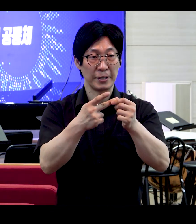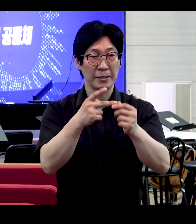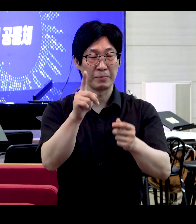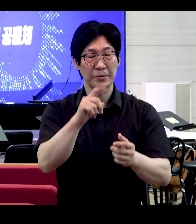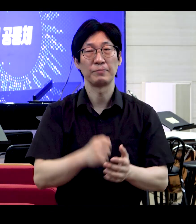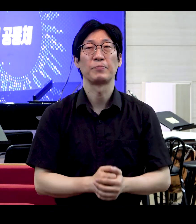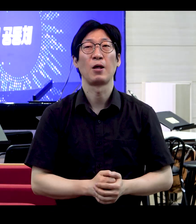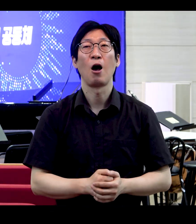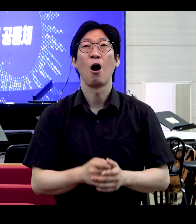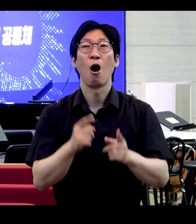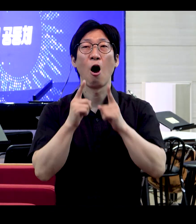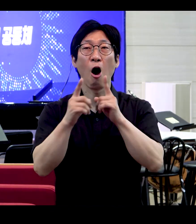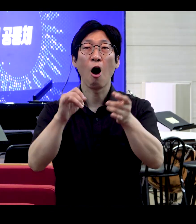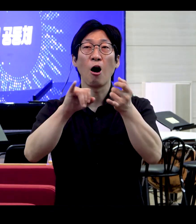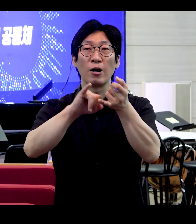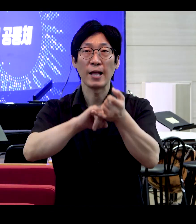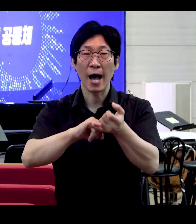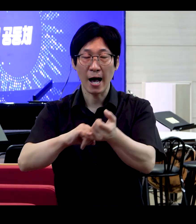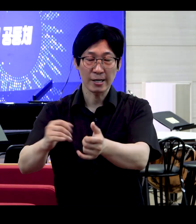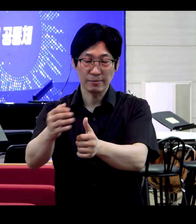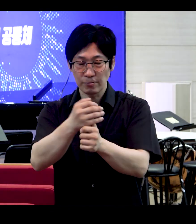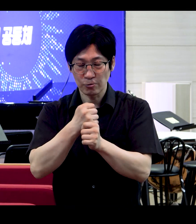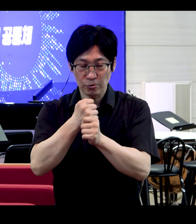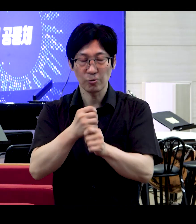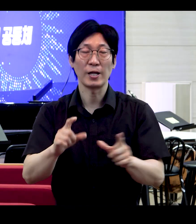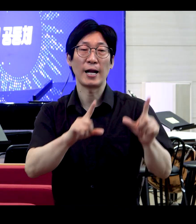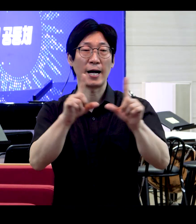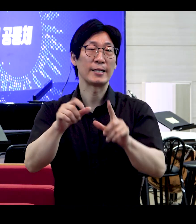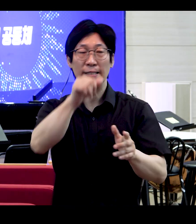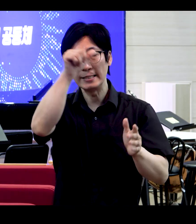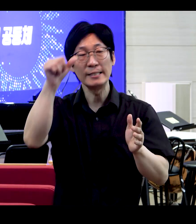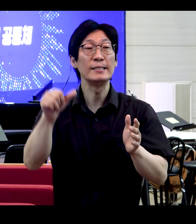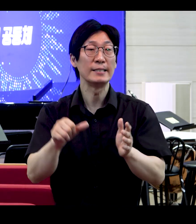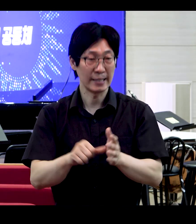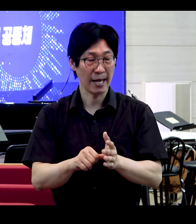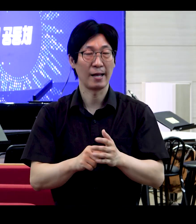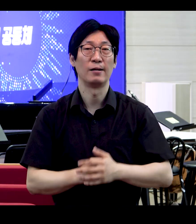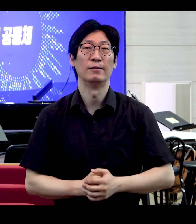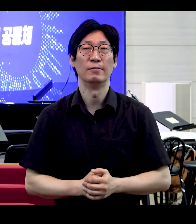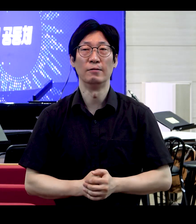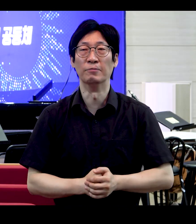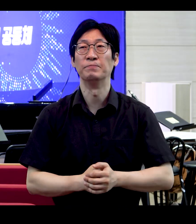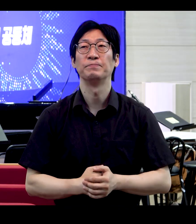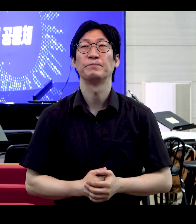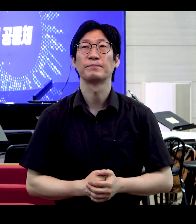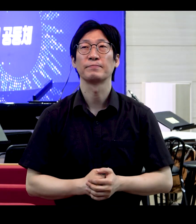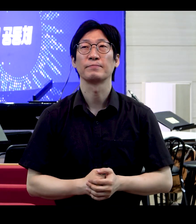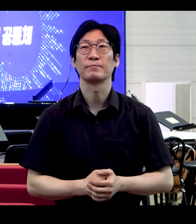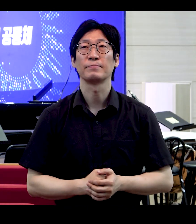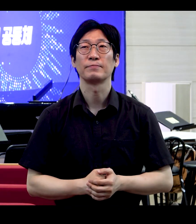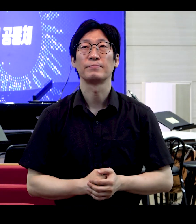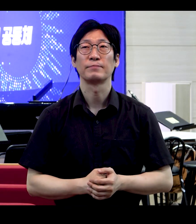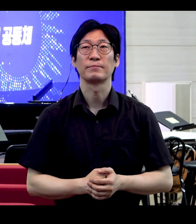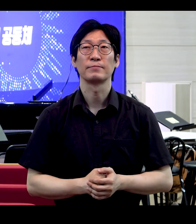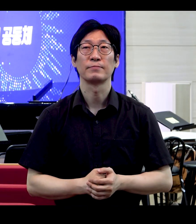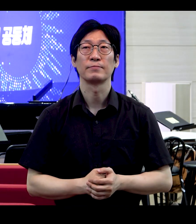두 번째 뭐냐? 언약을 붙들고 살아가는 인생입니다. 언약을 붙들고 살아가는